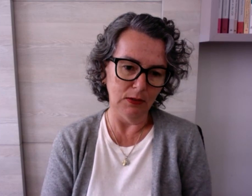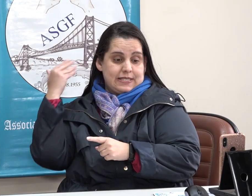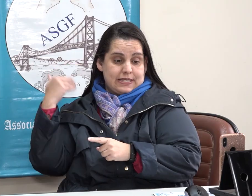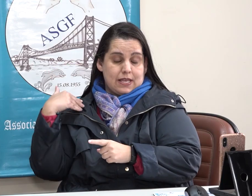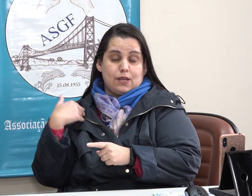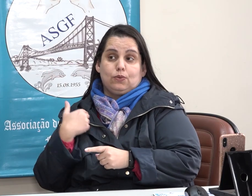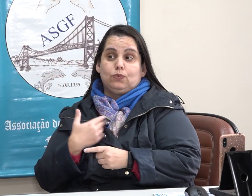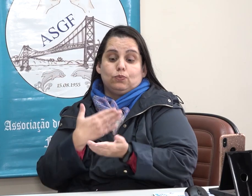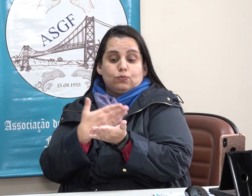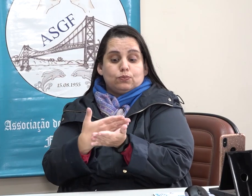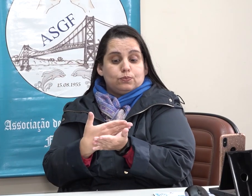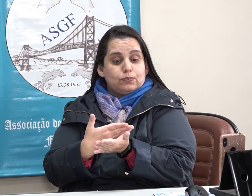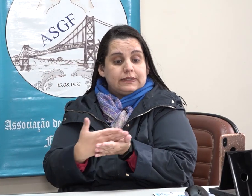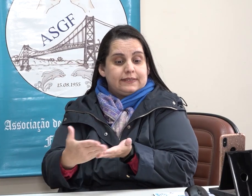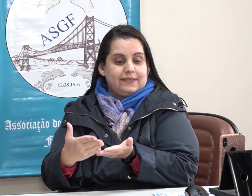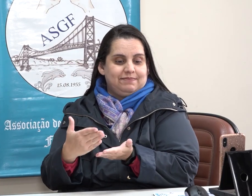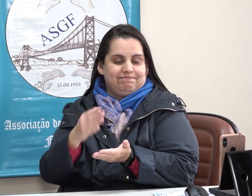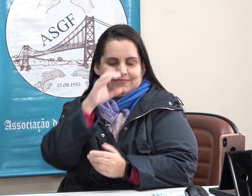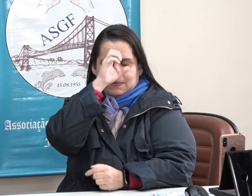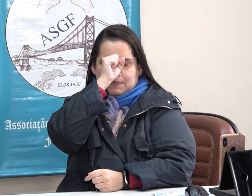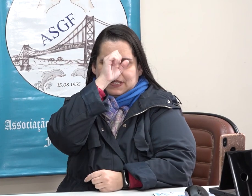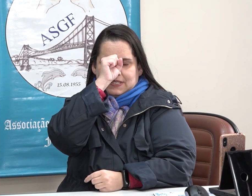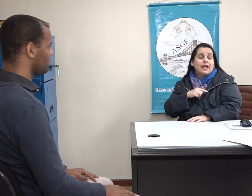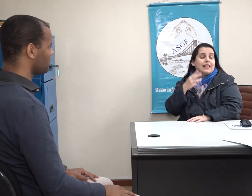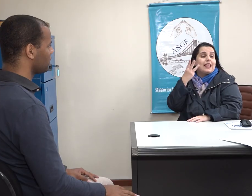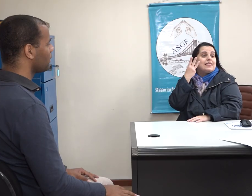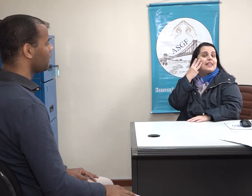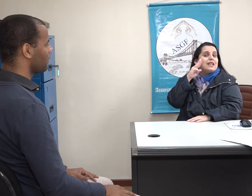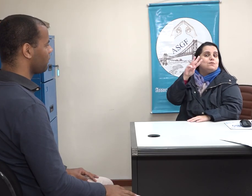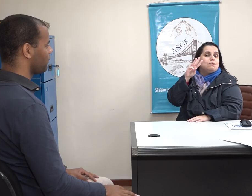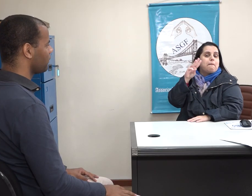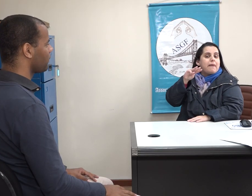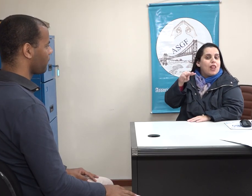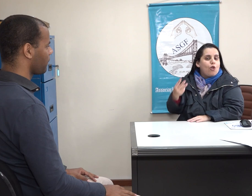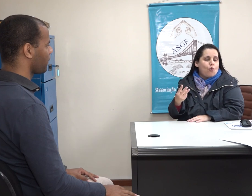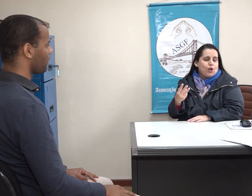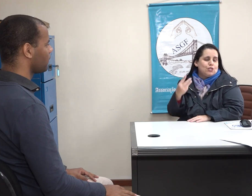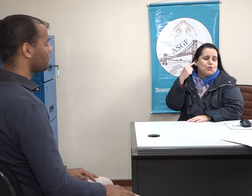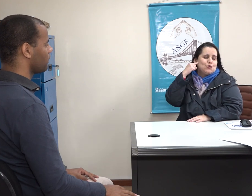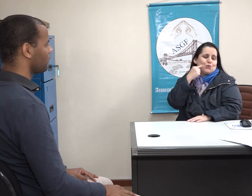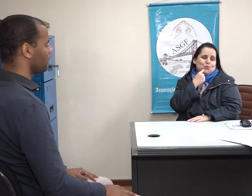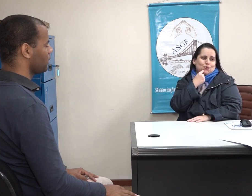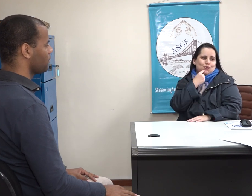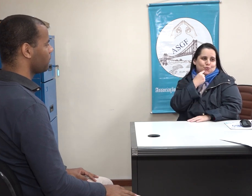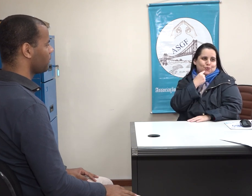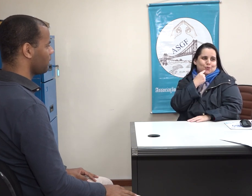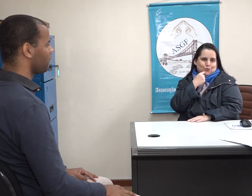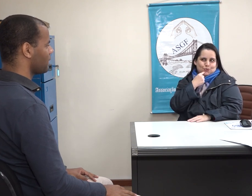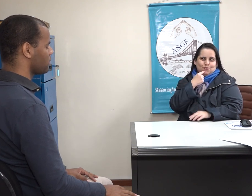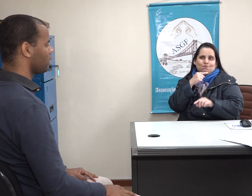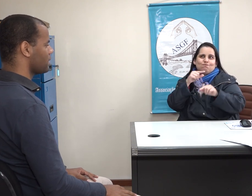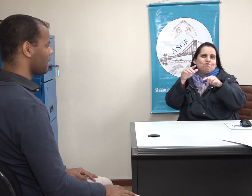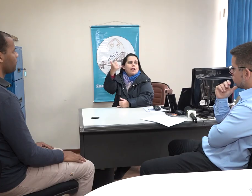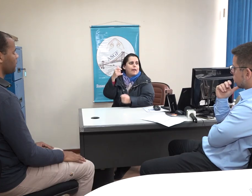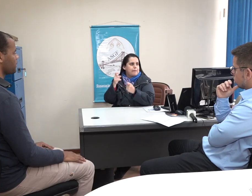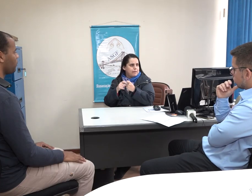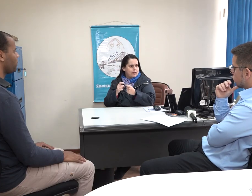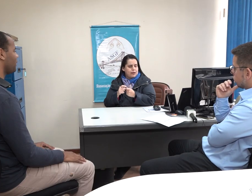a Janine que nasceu sem poder ouvir mostra como se interessou em contribuir com a Associação dos surdos da Grande Florianópolis entidade